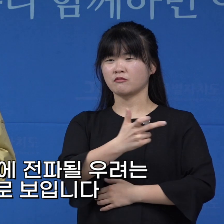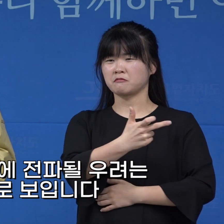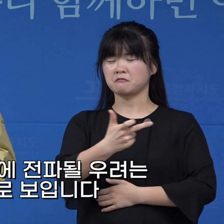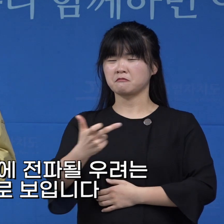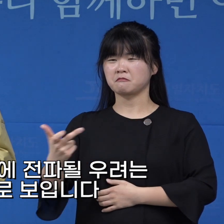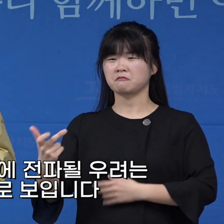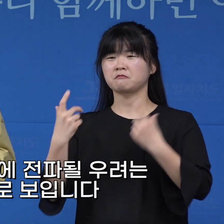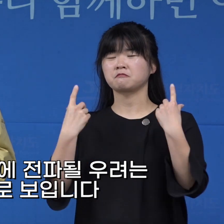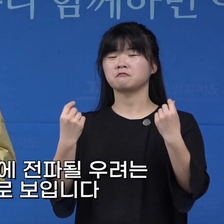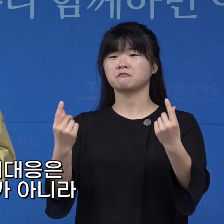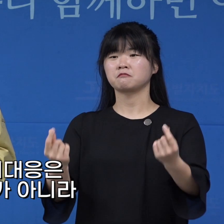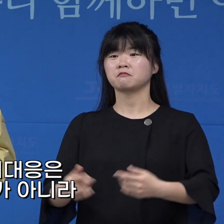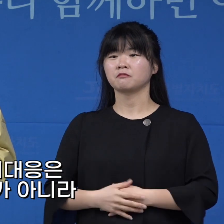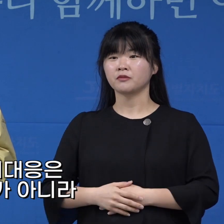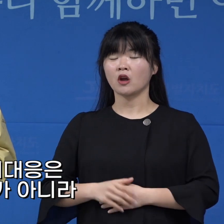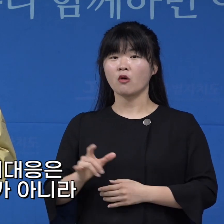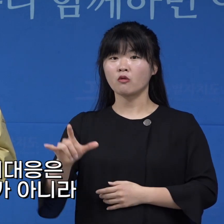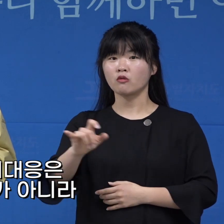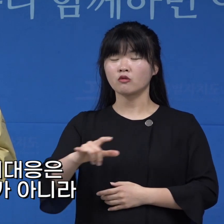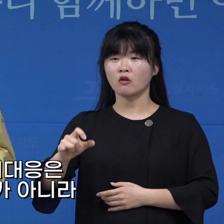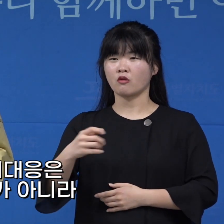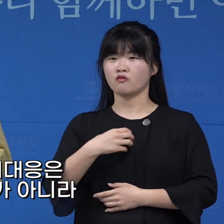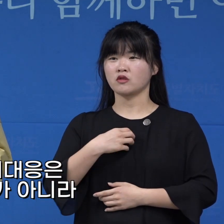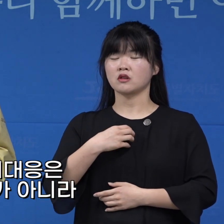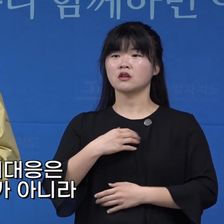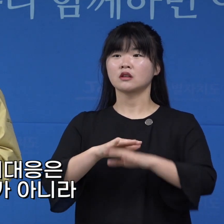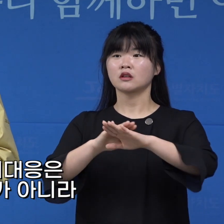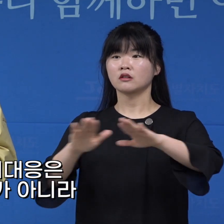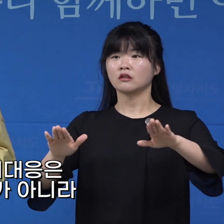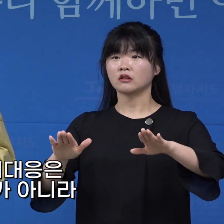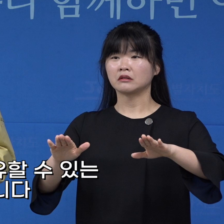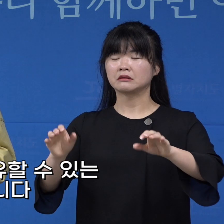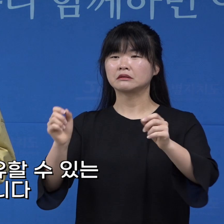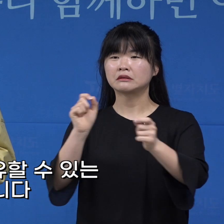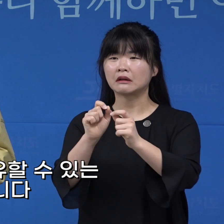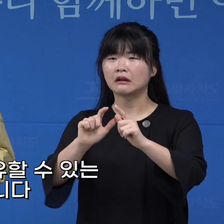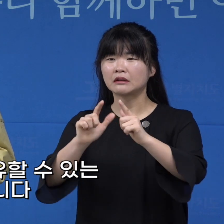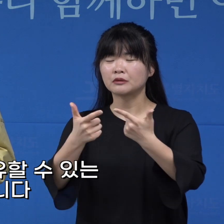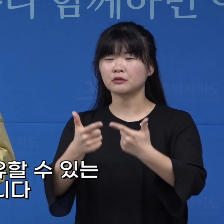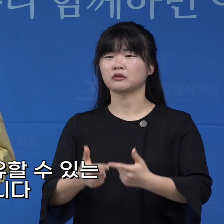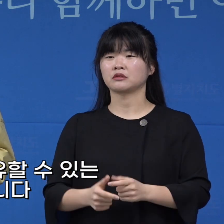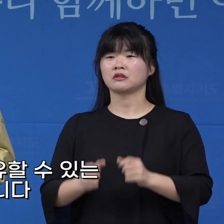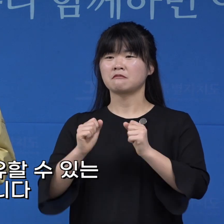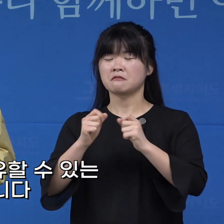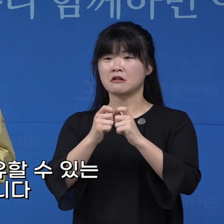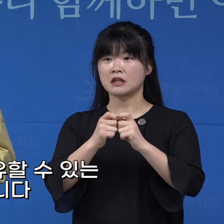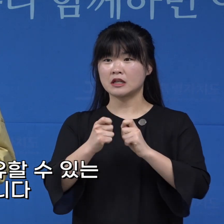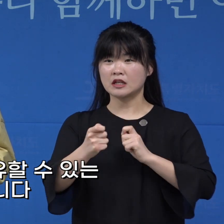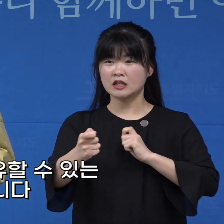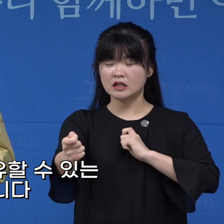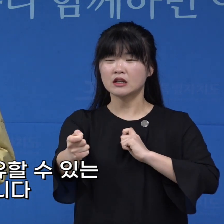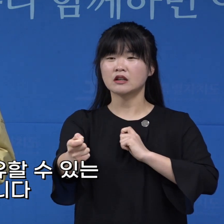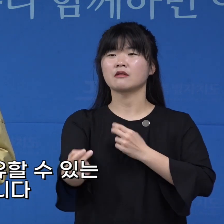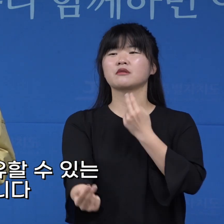것으로 보입니다. 코로나에 대한 위기 대응은 단거리 경주가 아니라 마라톤으로 비유할